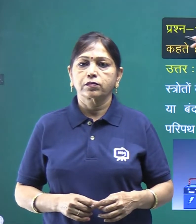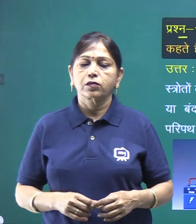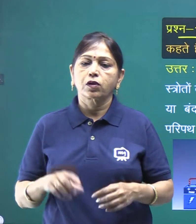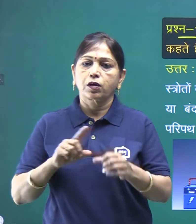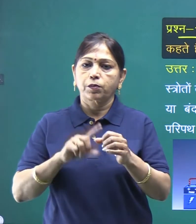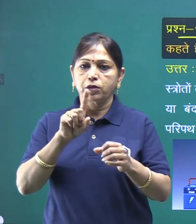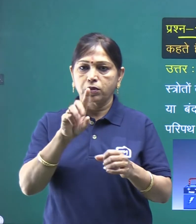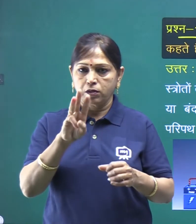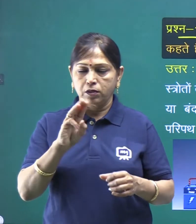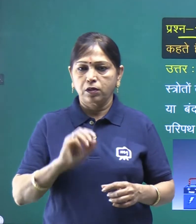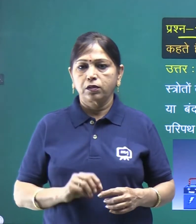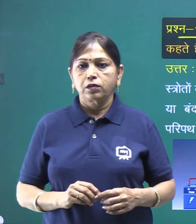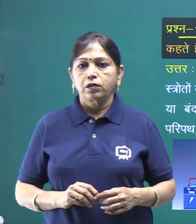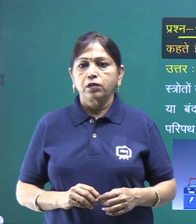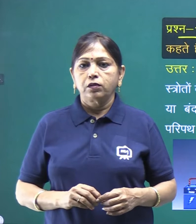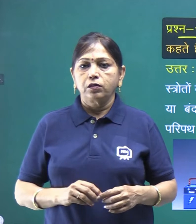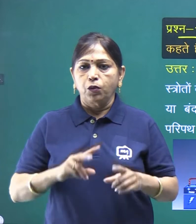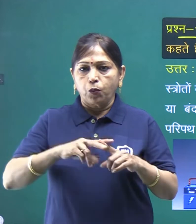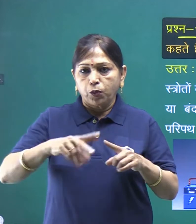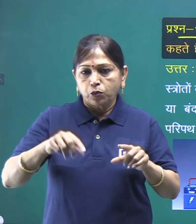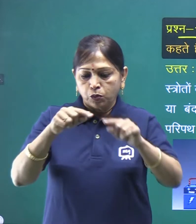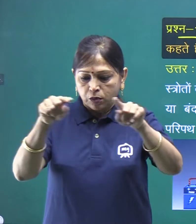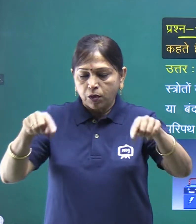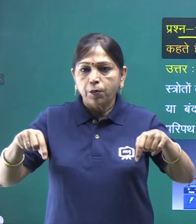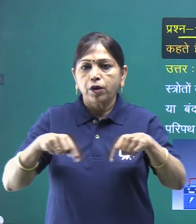प्रश्न 13, विद्युत परिपथ